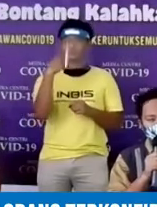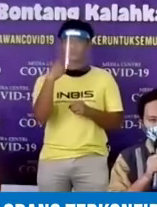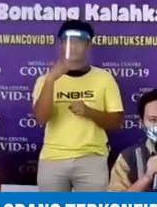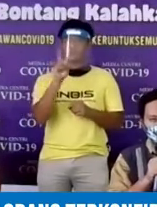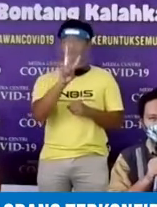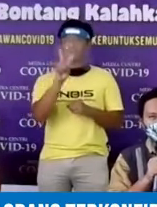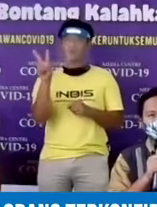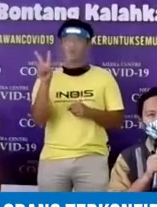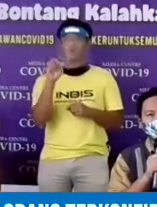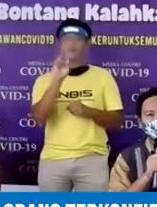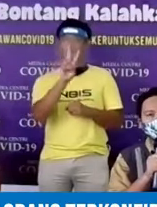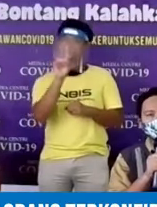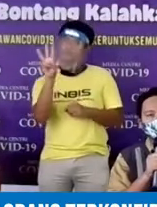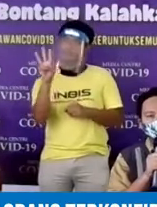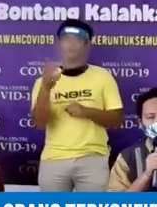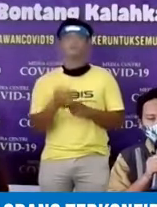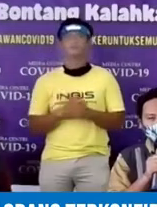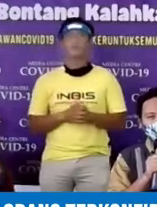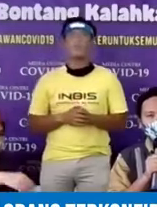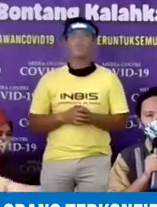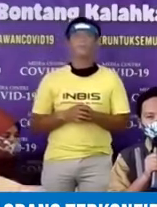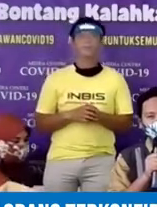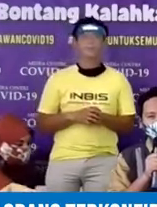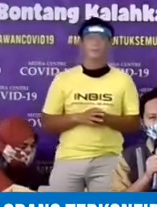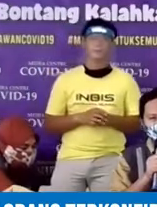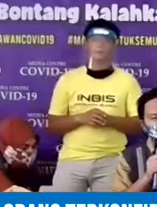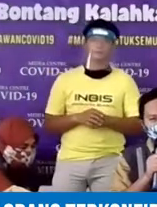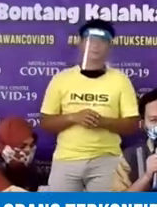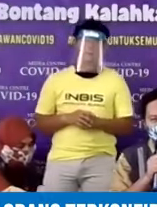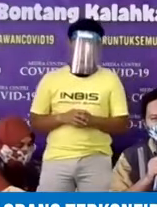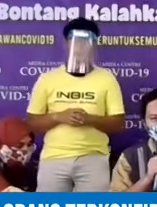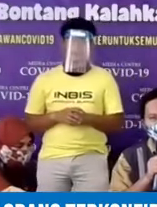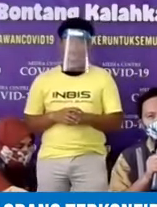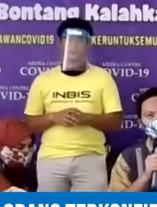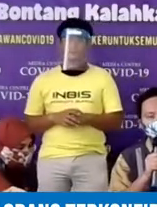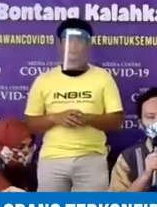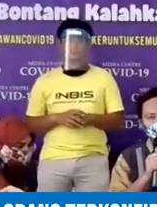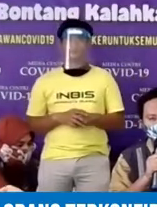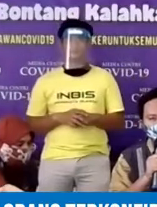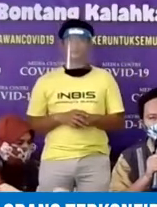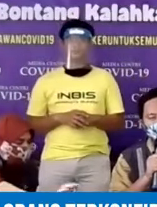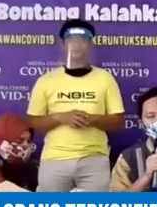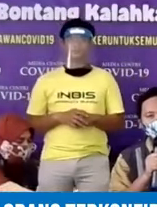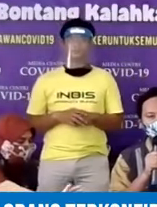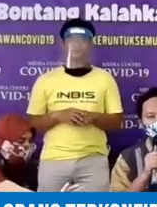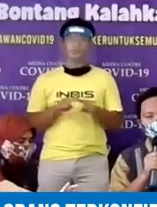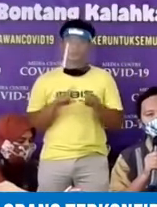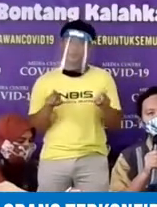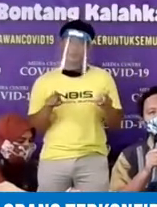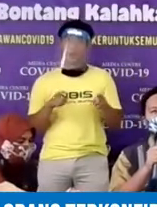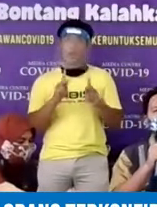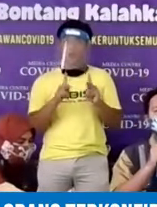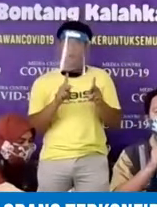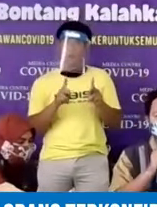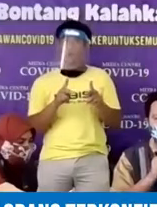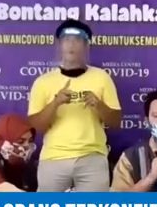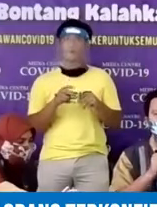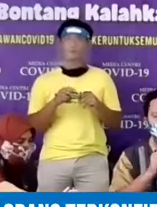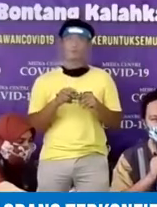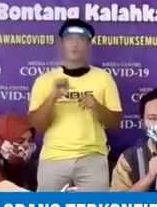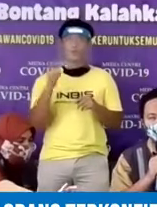baru kemenkes komentatornya baru seseorang yang sudah dites sebelumnya tapi tidak bergejala atau kerjalah dengan 10 hari kemudian dia bisa dinyatakan